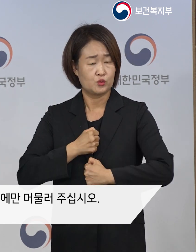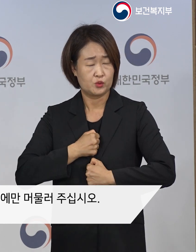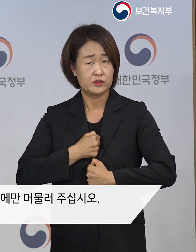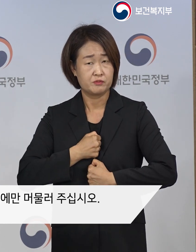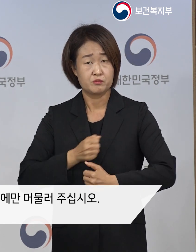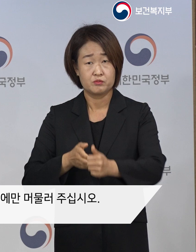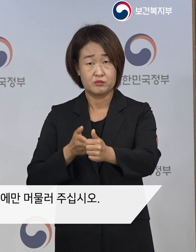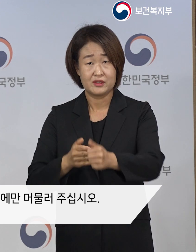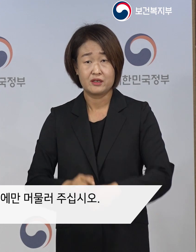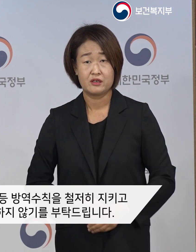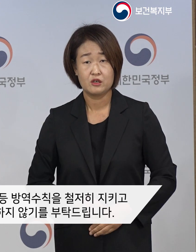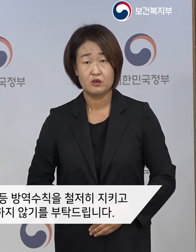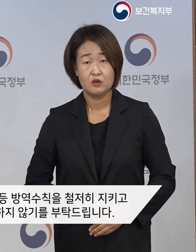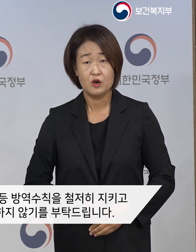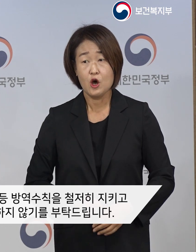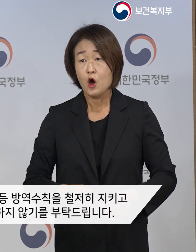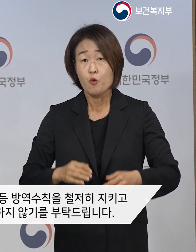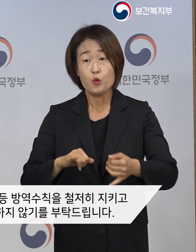머물러 주십시오.